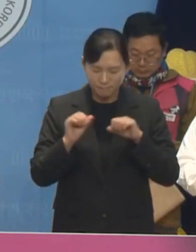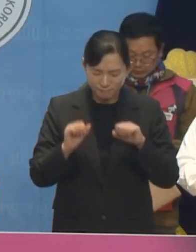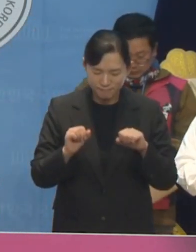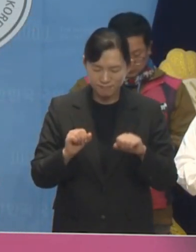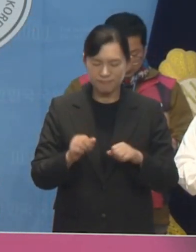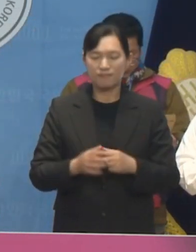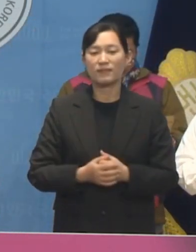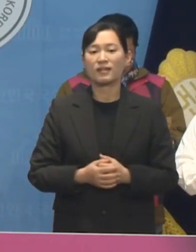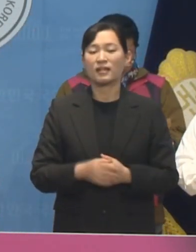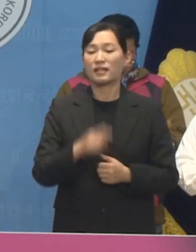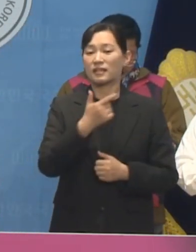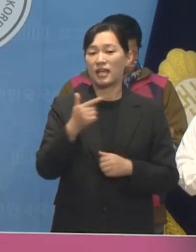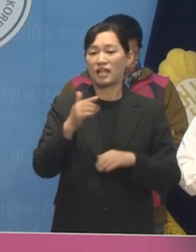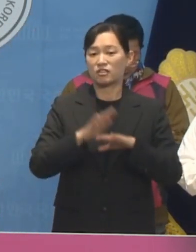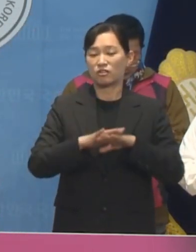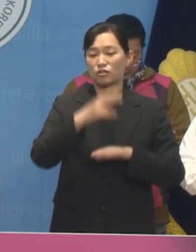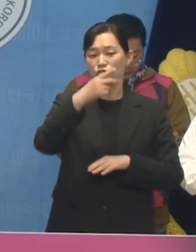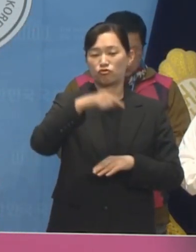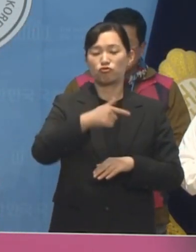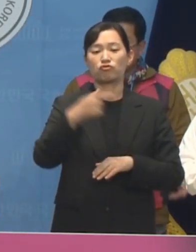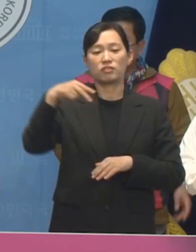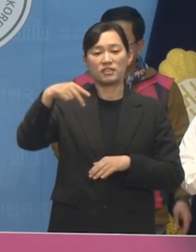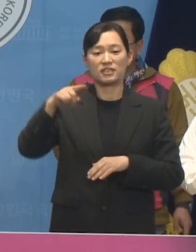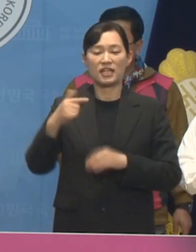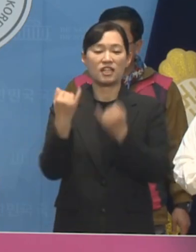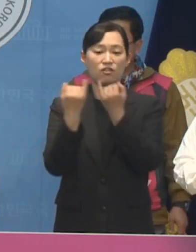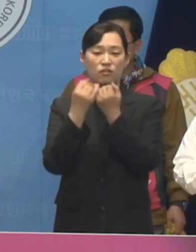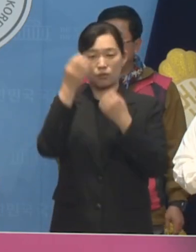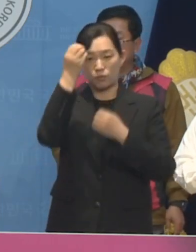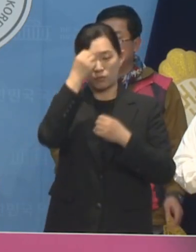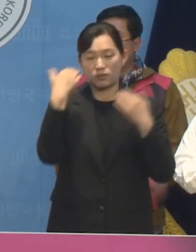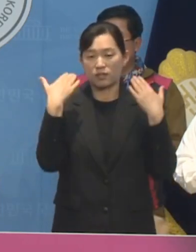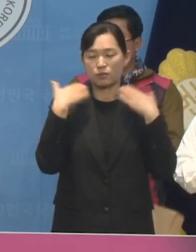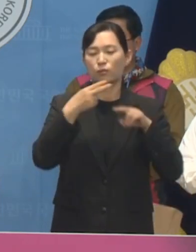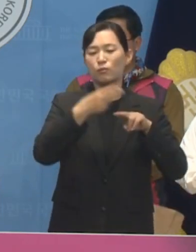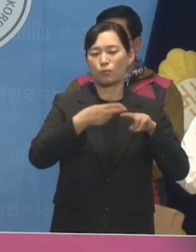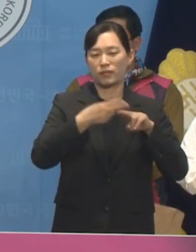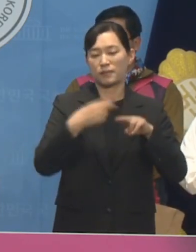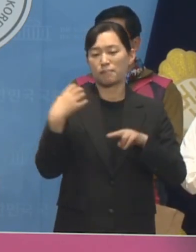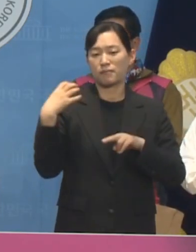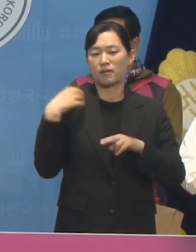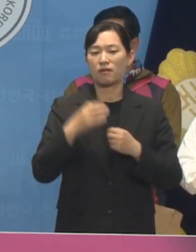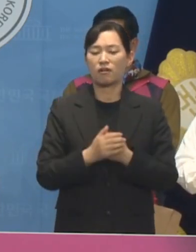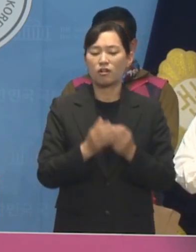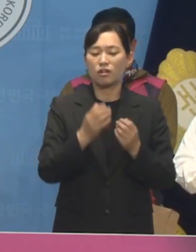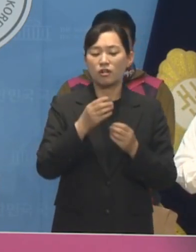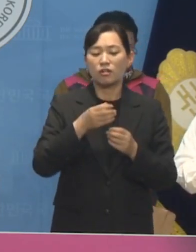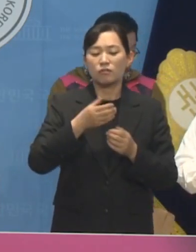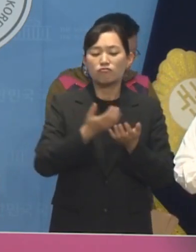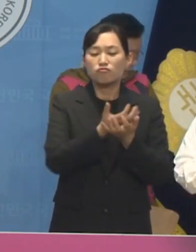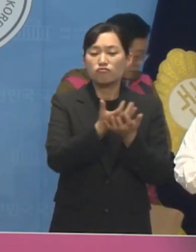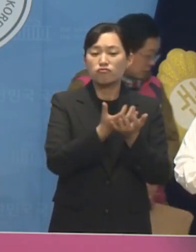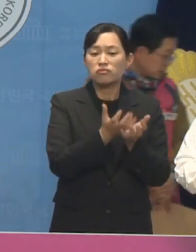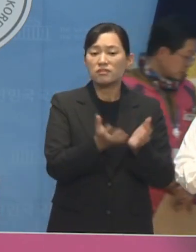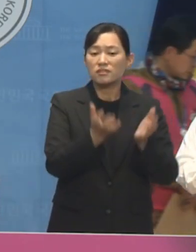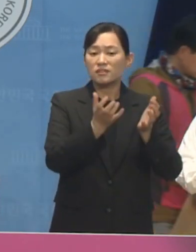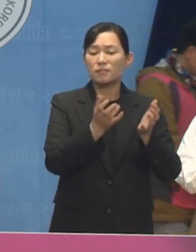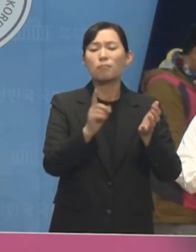안녕하세요. 대전 둔산여고 조리원입니다. 국그릇이